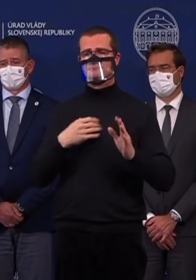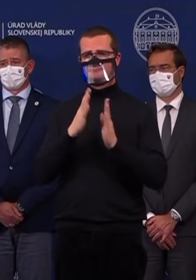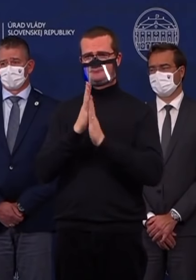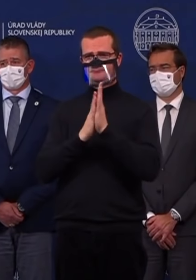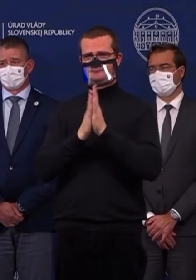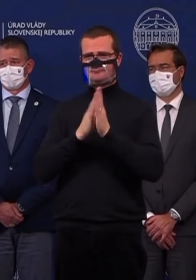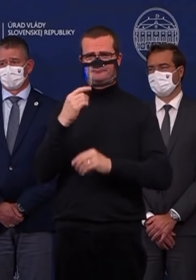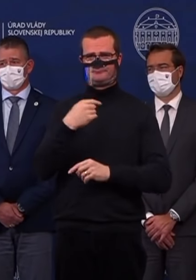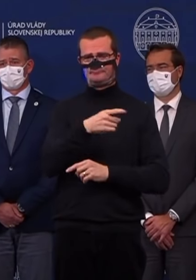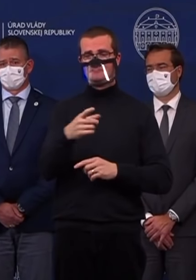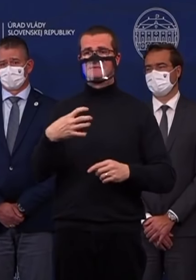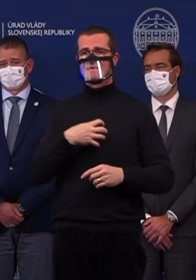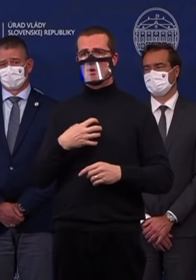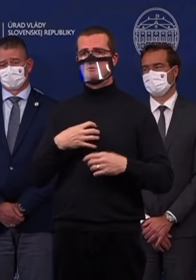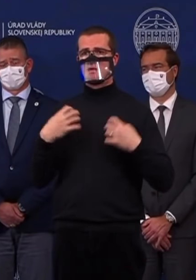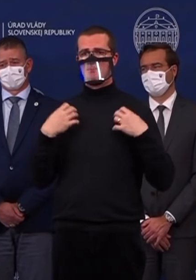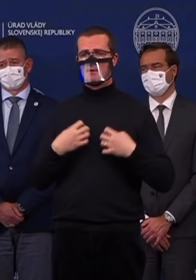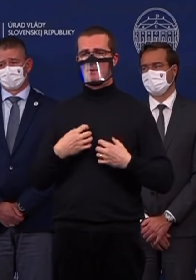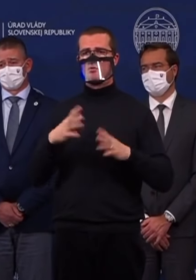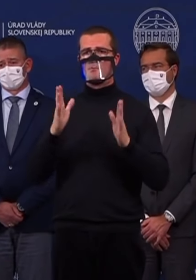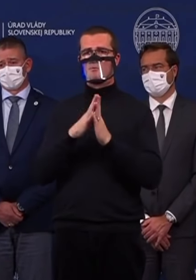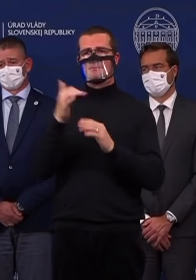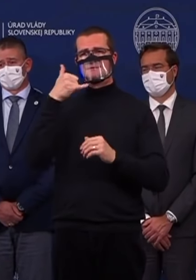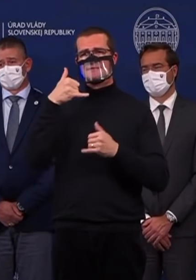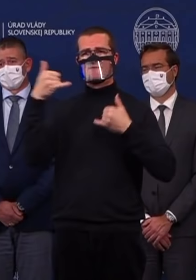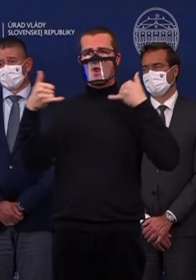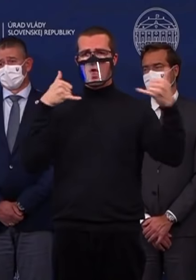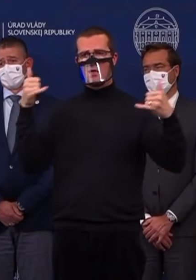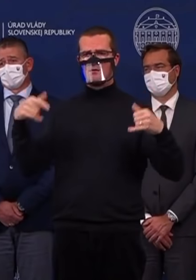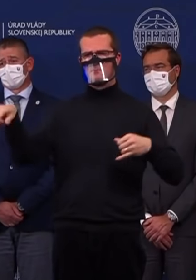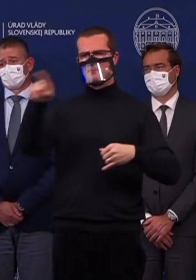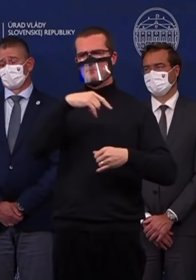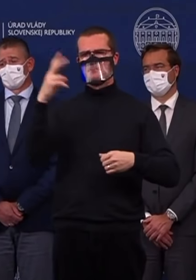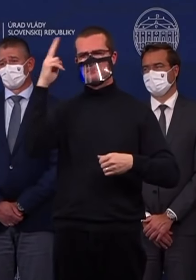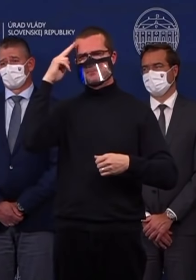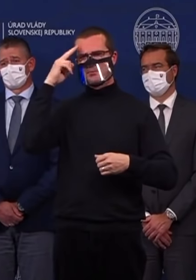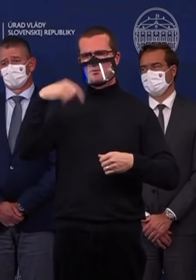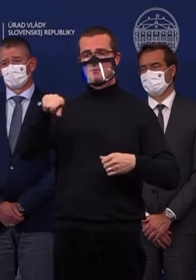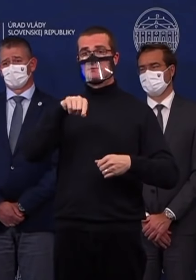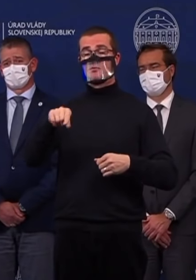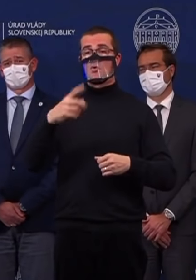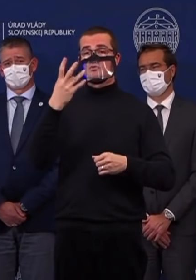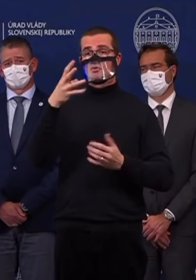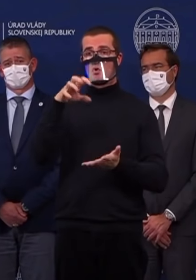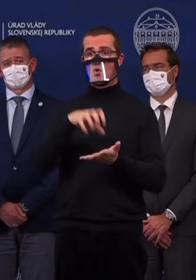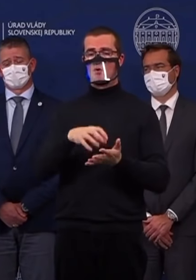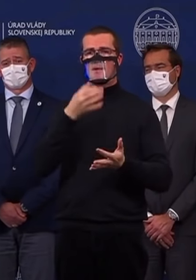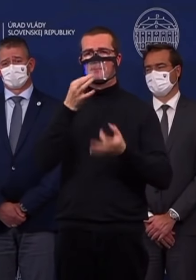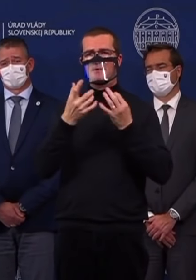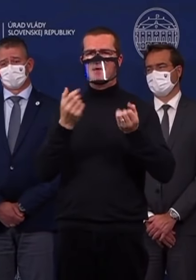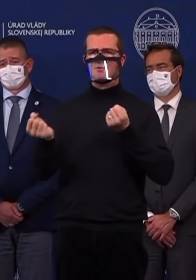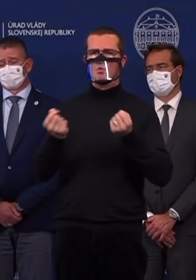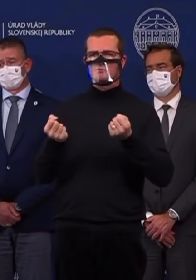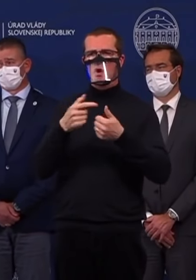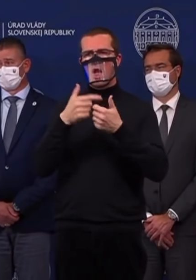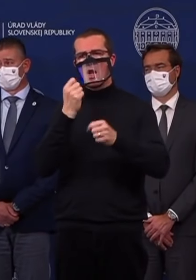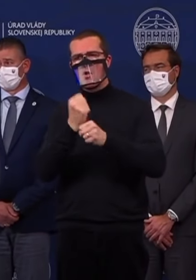aj ostatných starostov, primátorov, aby zavolali svojim známym, lebo oni sa navzájom poznajú. Do týchto štyroch okresov popýtali sa na